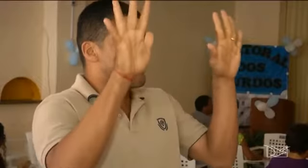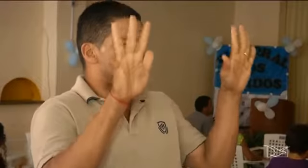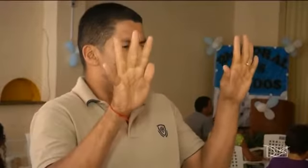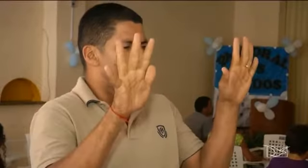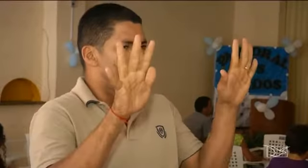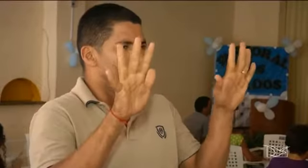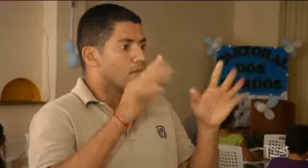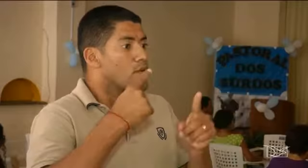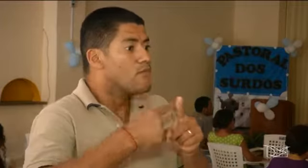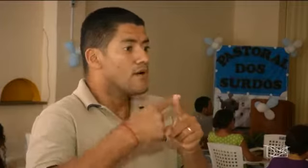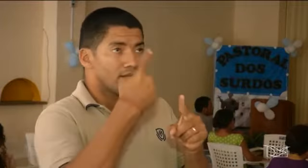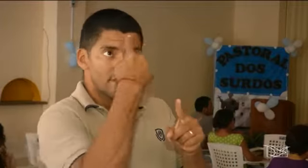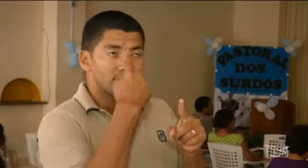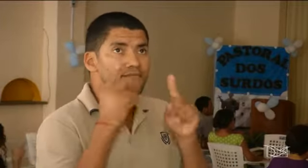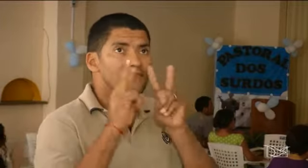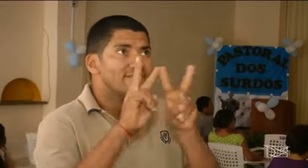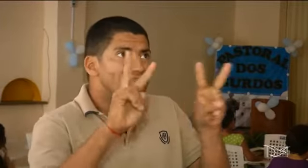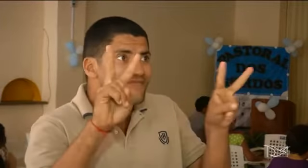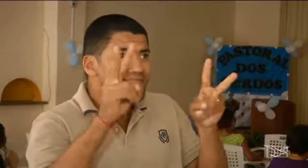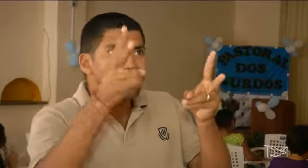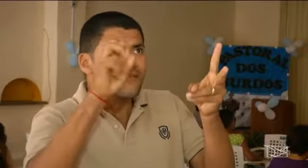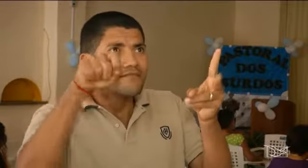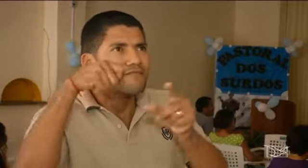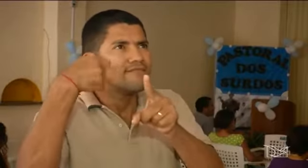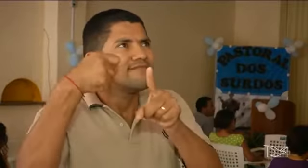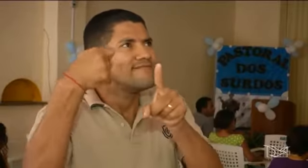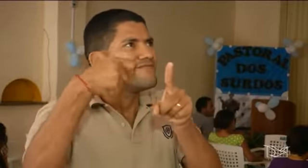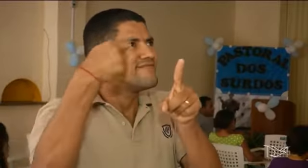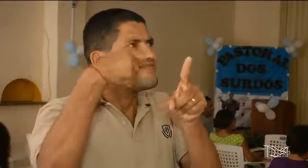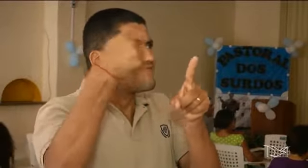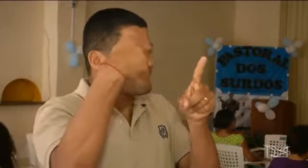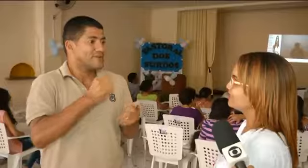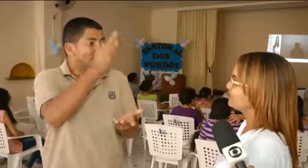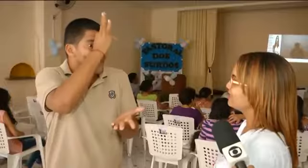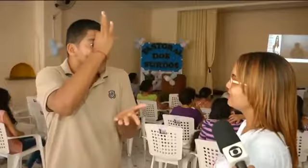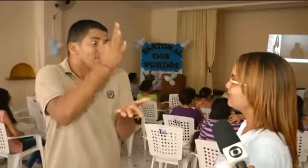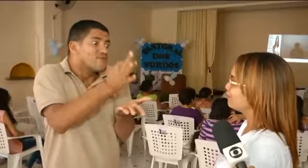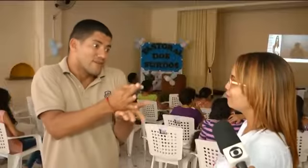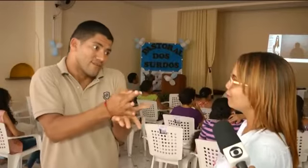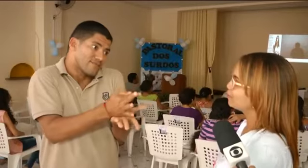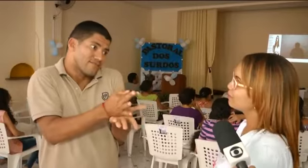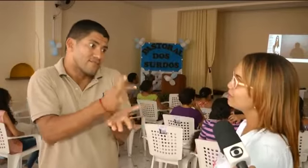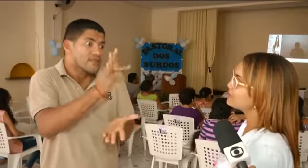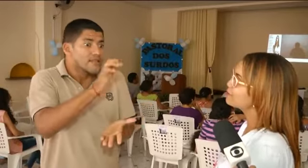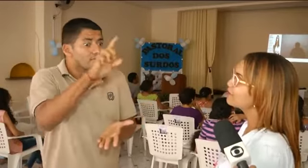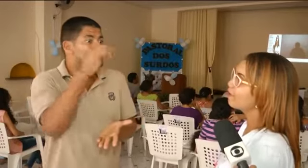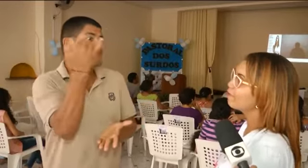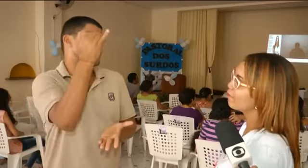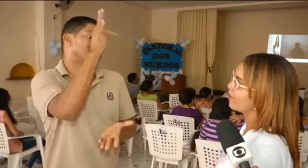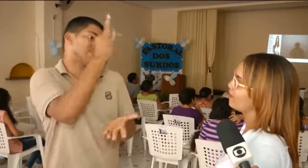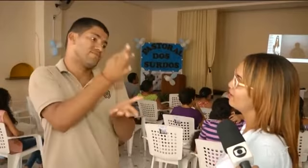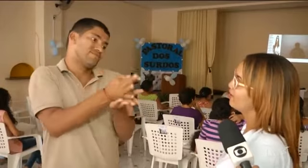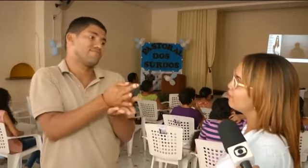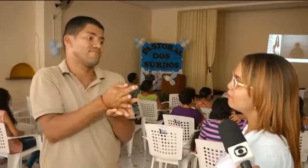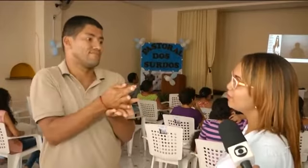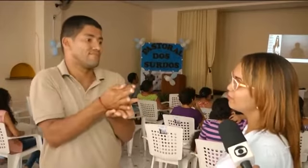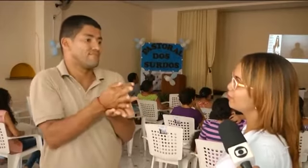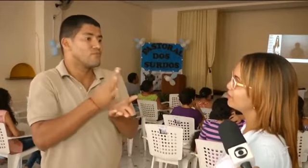surdo e catequiza pessoas como ele que não ouvem. Para ele, uma experiência importante, já que ele também passou por esse